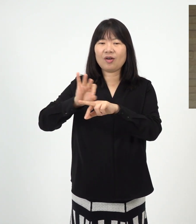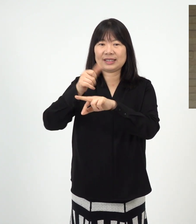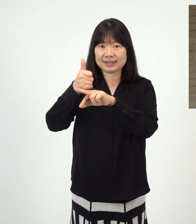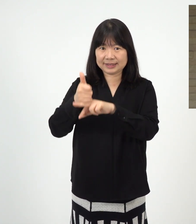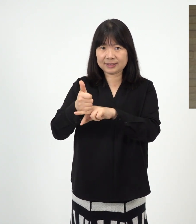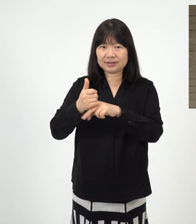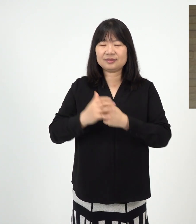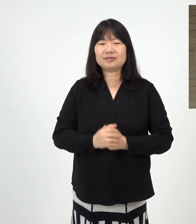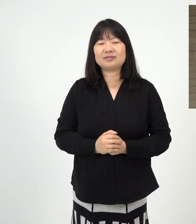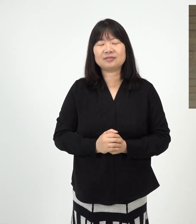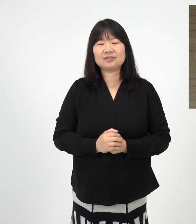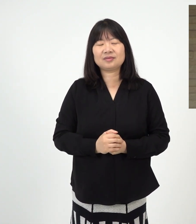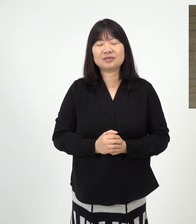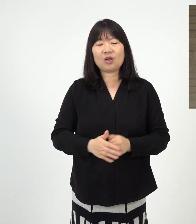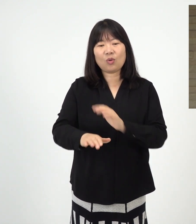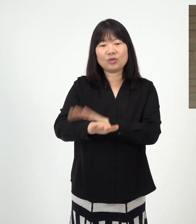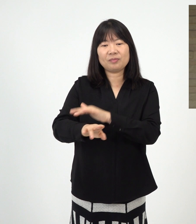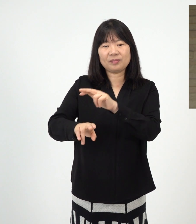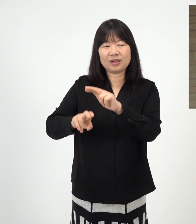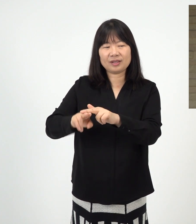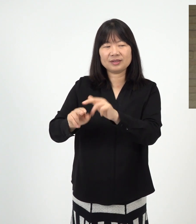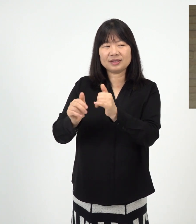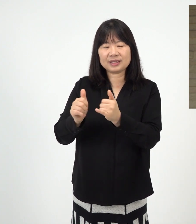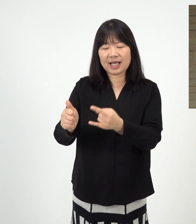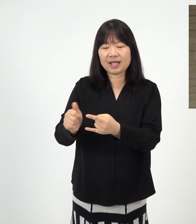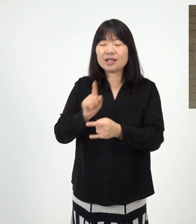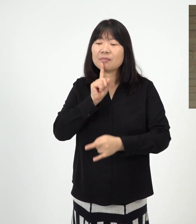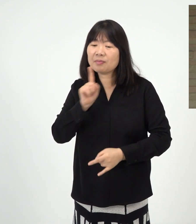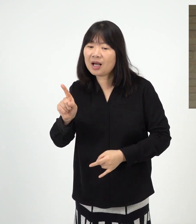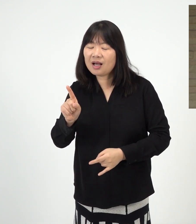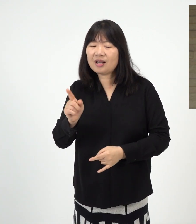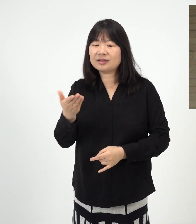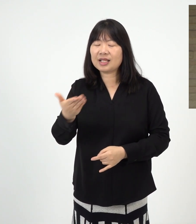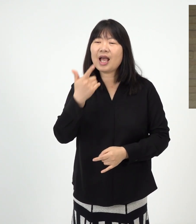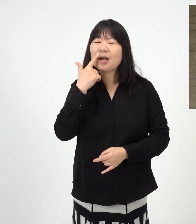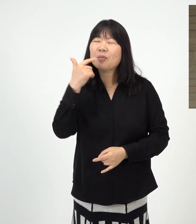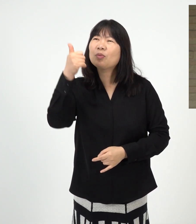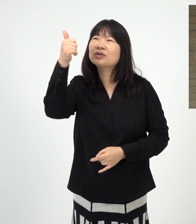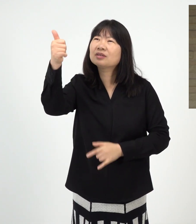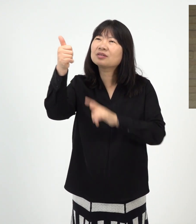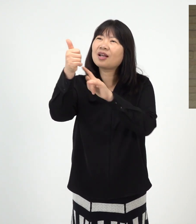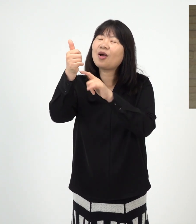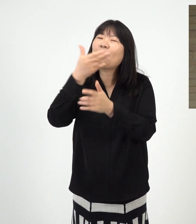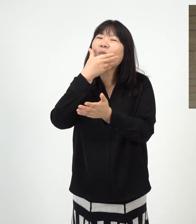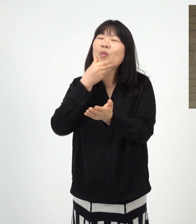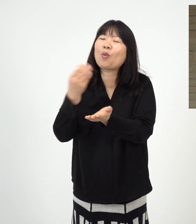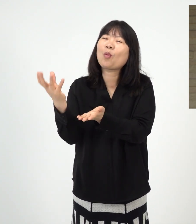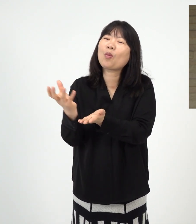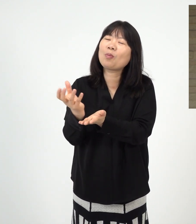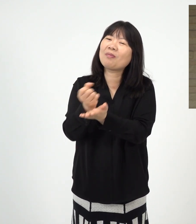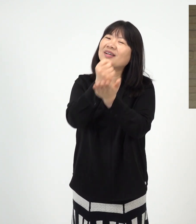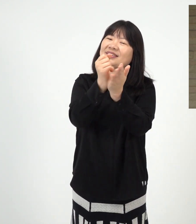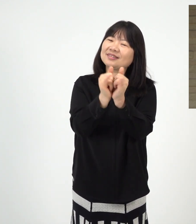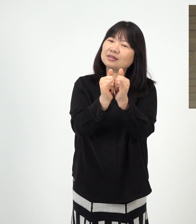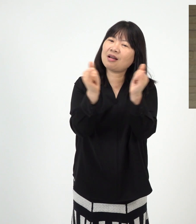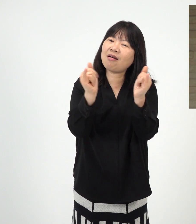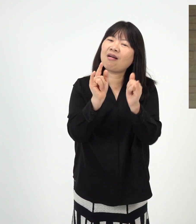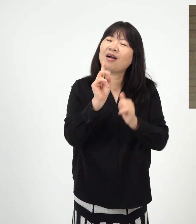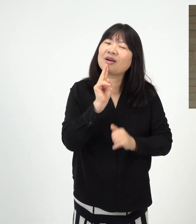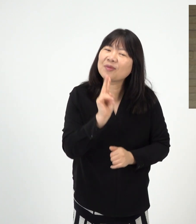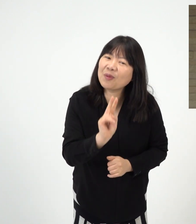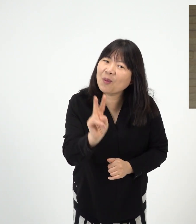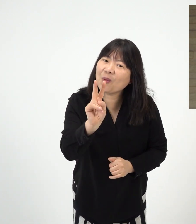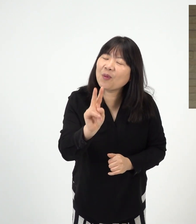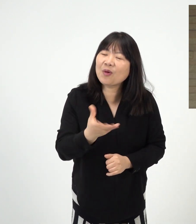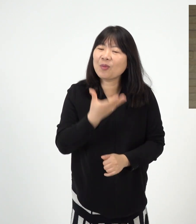임금이 그 오른편에 있는 자들에게 이르시되 내 아버지께 복받을 자들이여. 복을